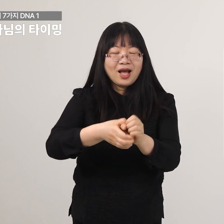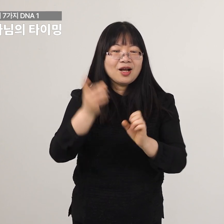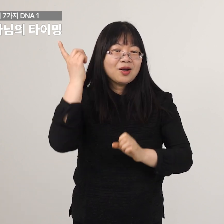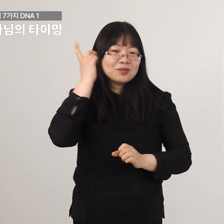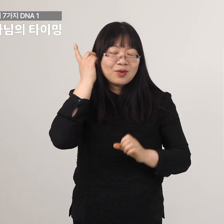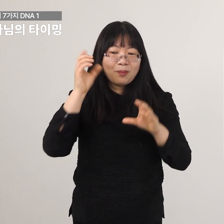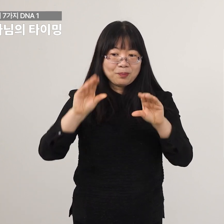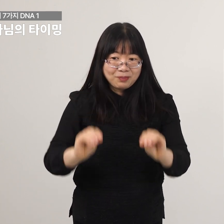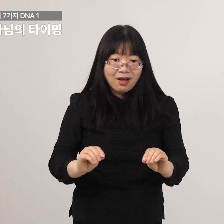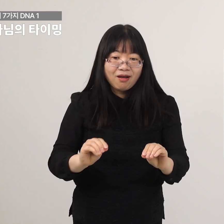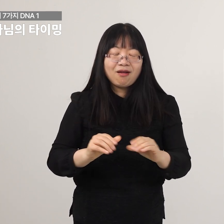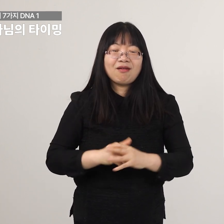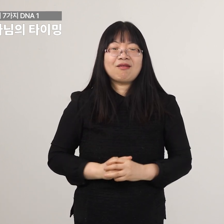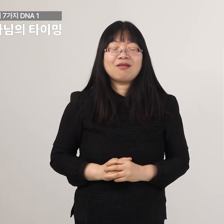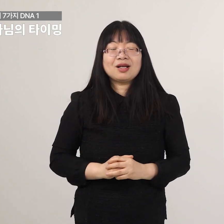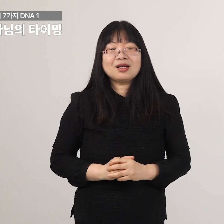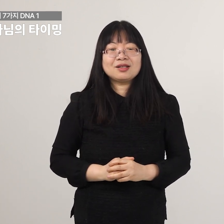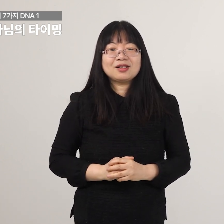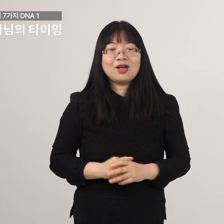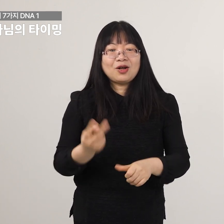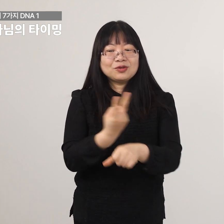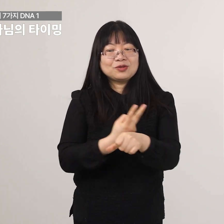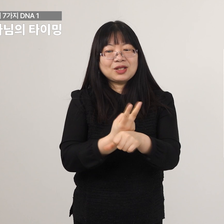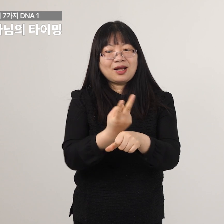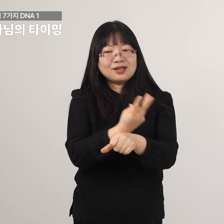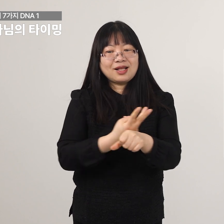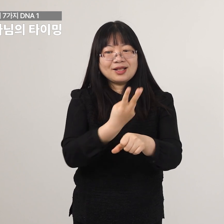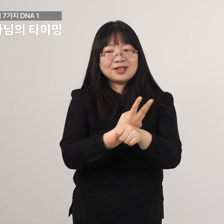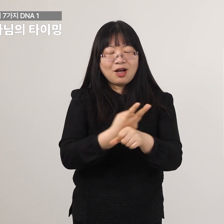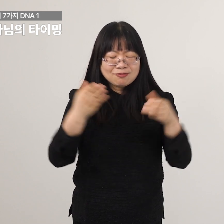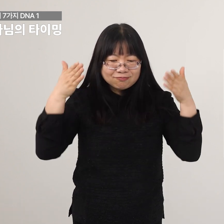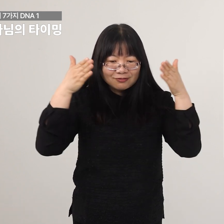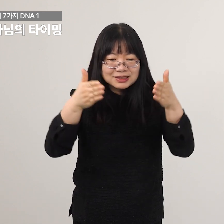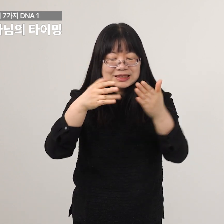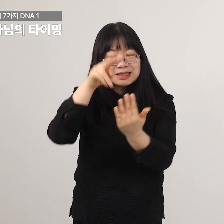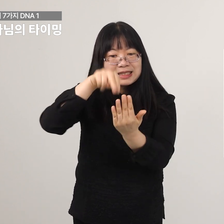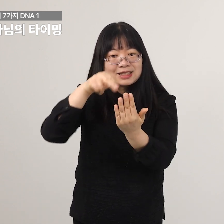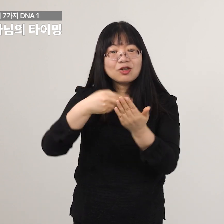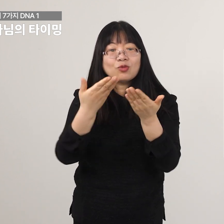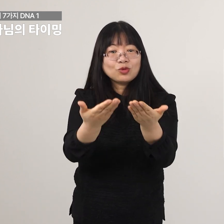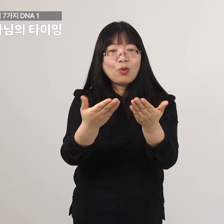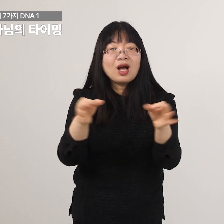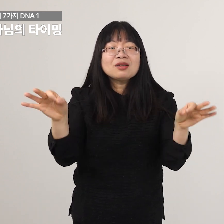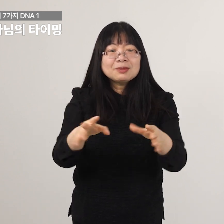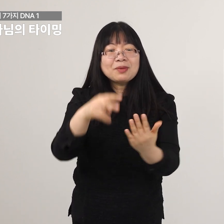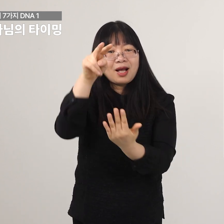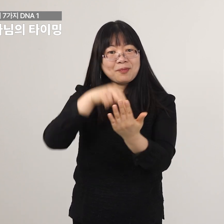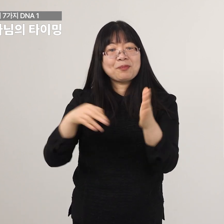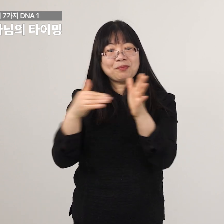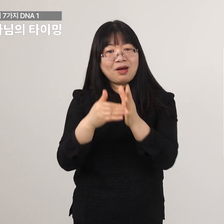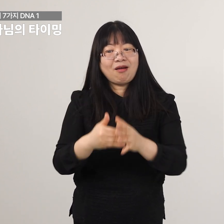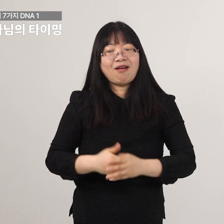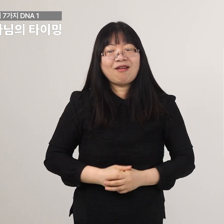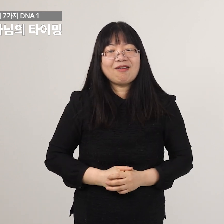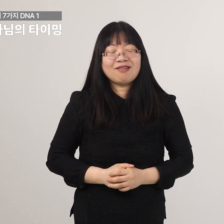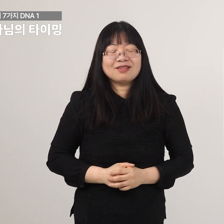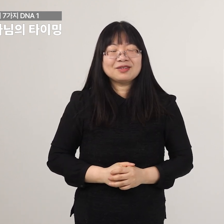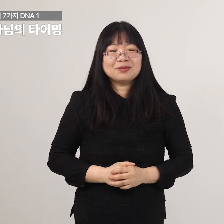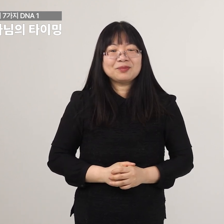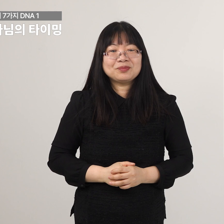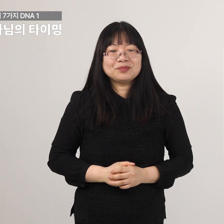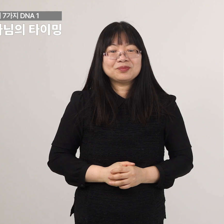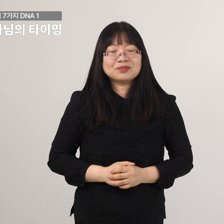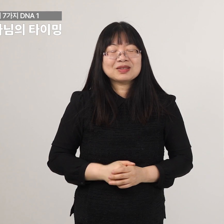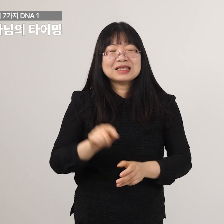휴대폰 오프 시키고 2시간이고 3시간이고 집중적으로 읽히면 그거 금방 읽어요. 예?